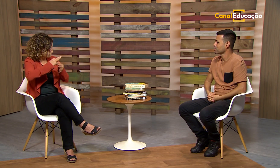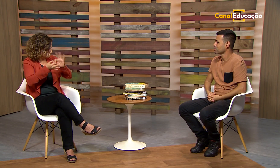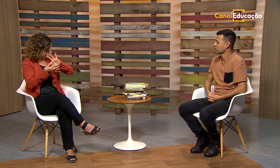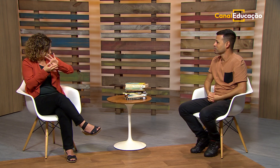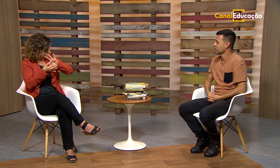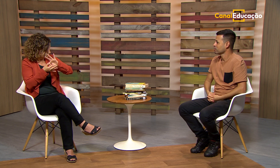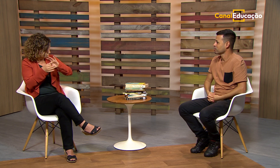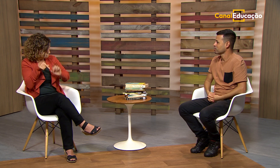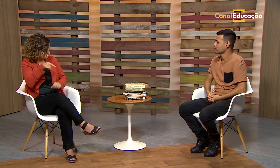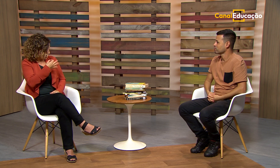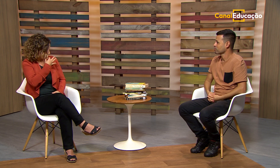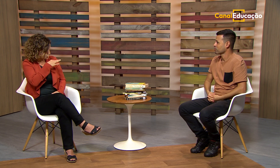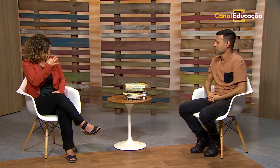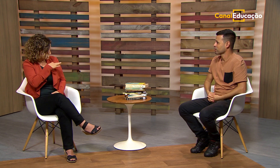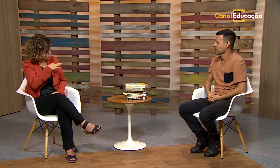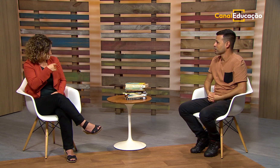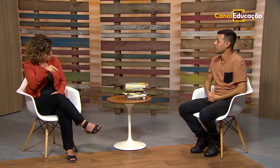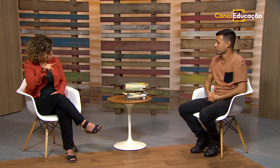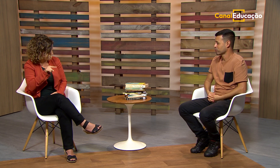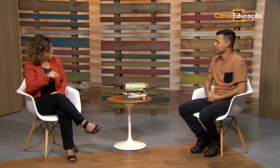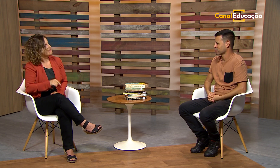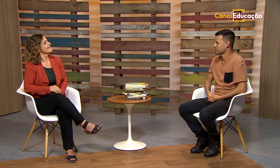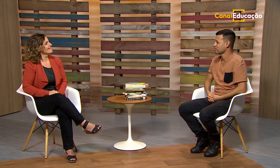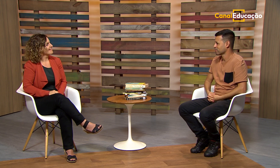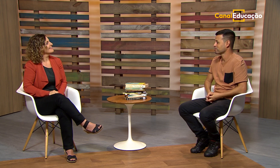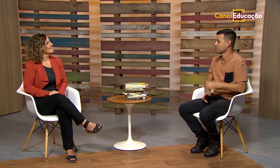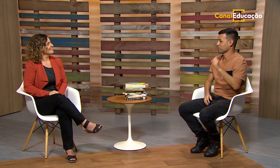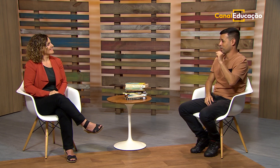na Surdo-Olimpíada de Caxias do Sul deste ano, certo?